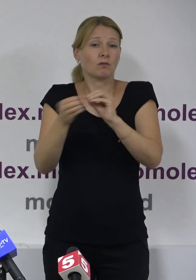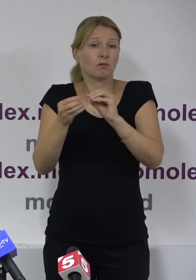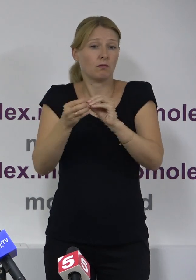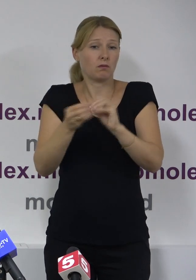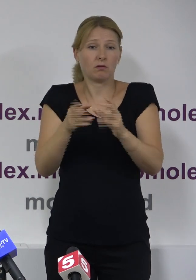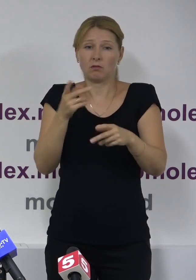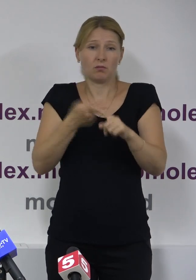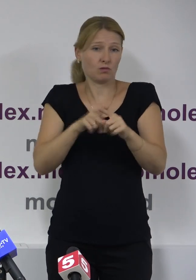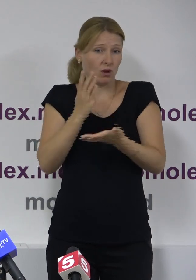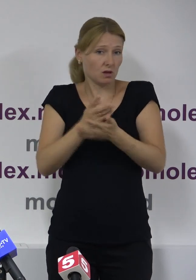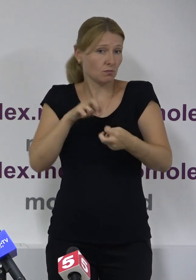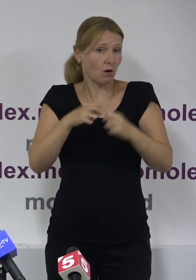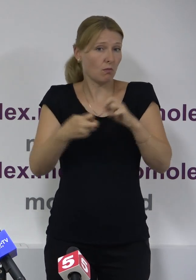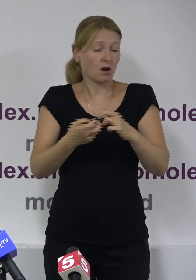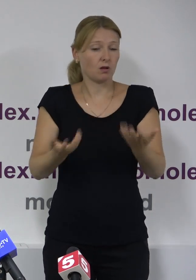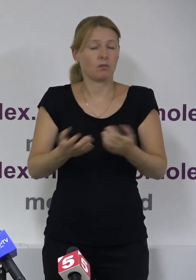aici și o problemă, pentru că